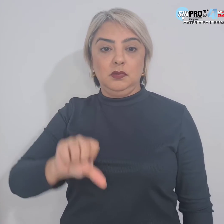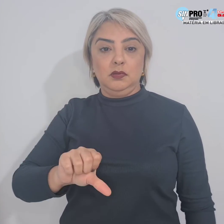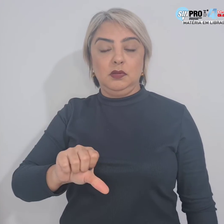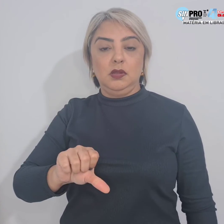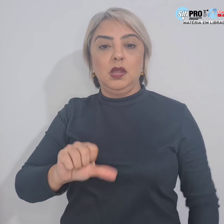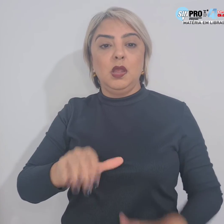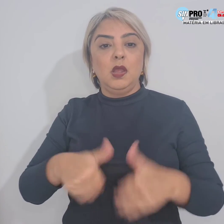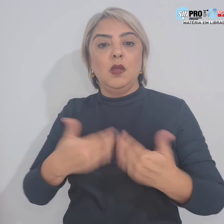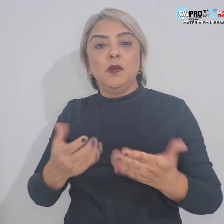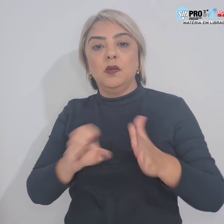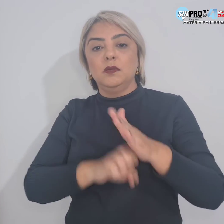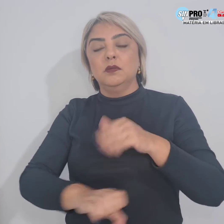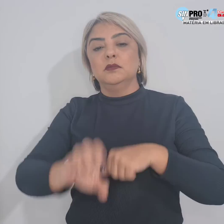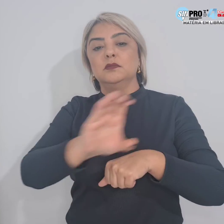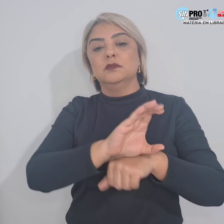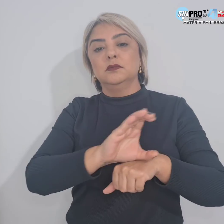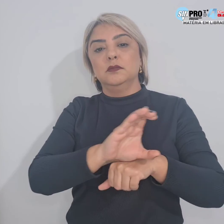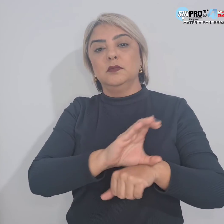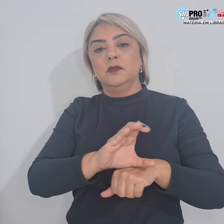2019, quando a Emenda Constitucional